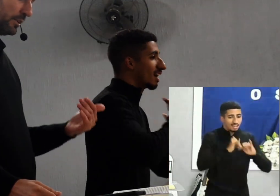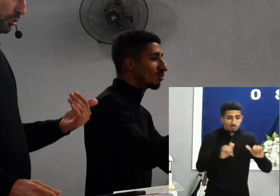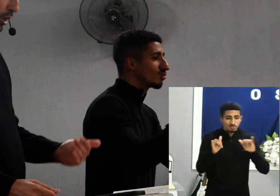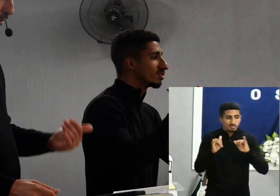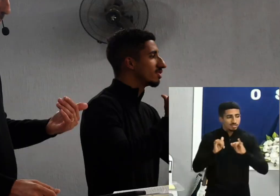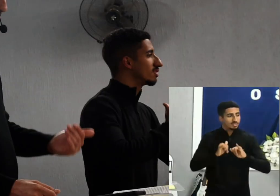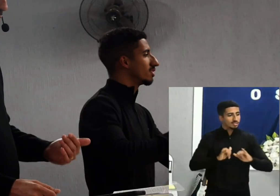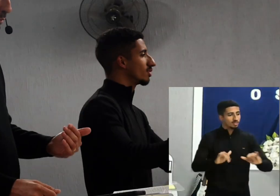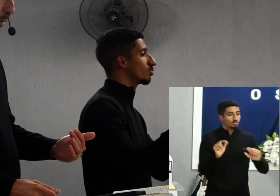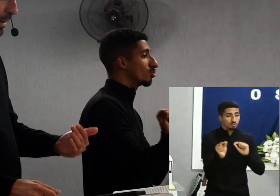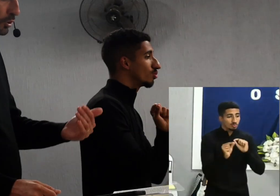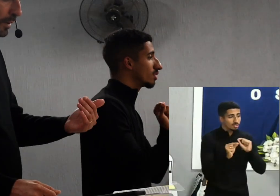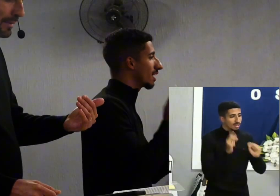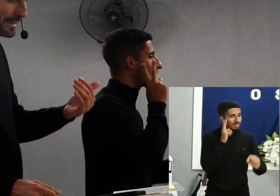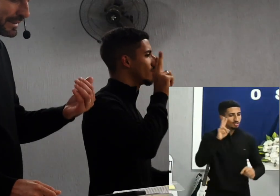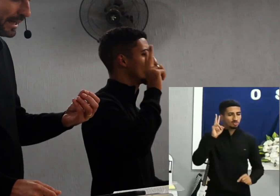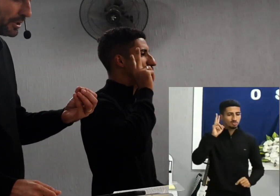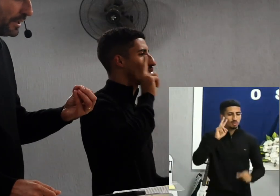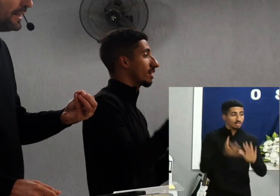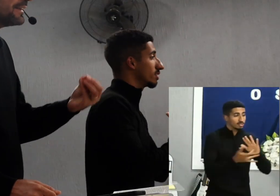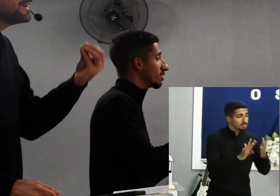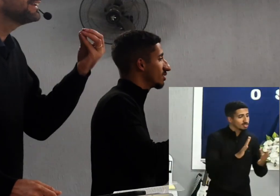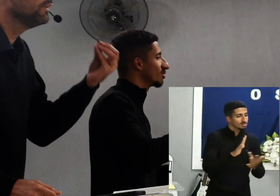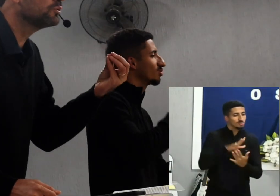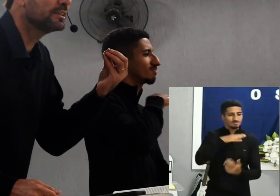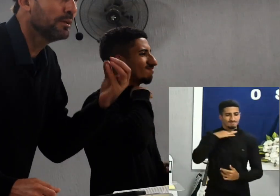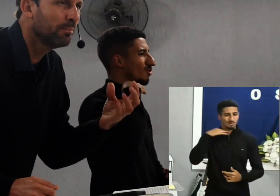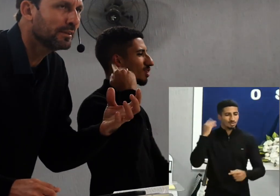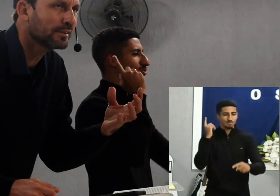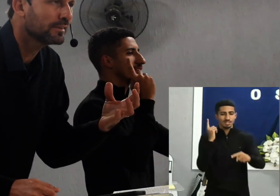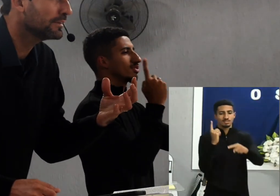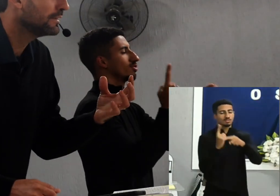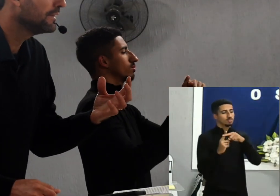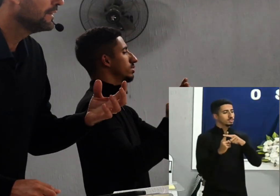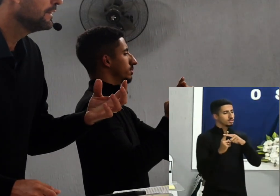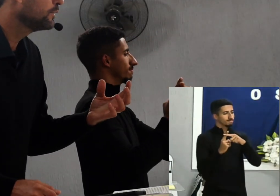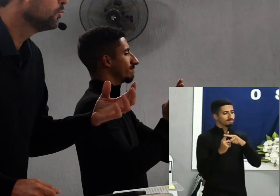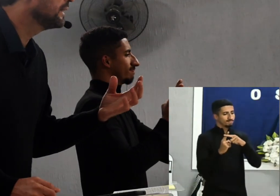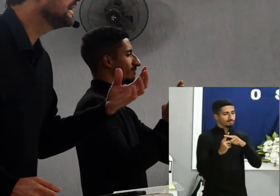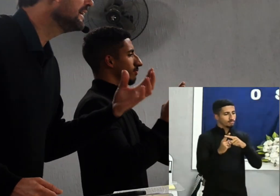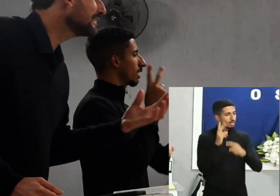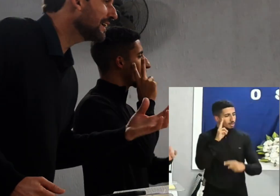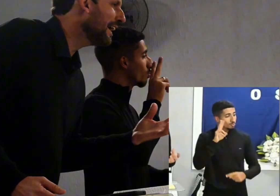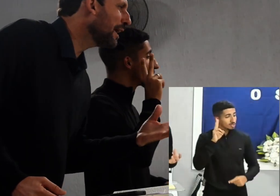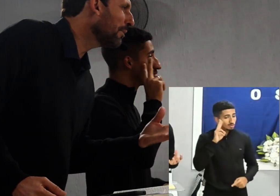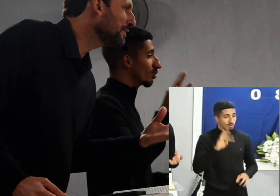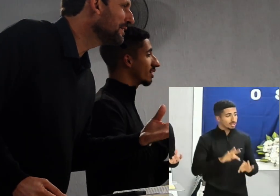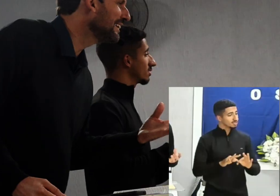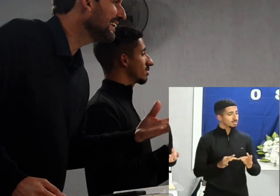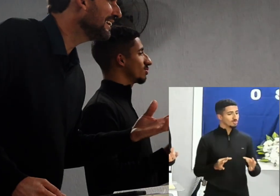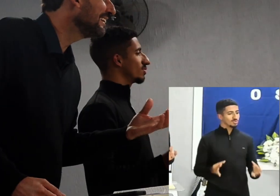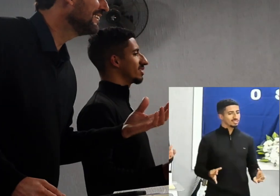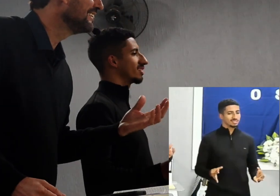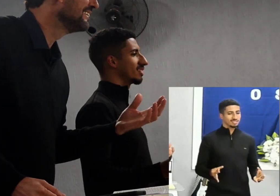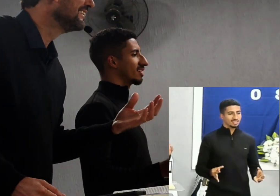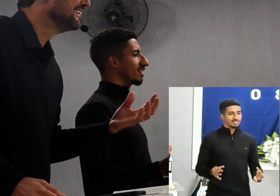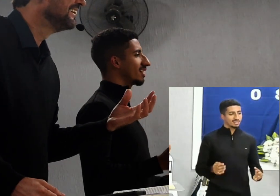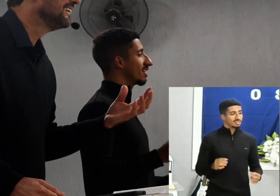Deus decidiu salvar pessoas por meio de uma mensagem tão simples que uma criança é capaz de